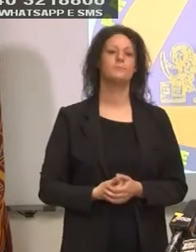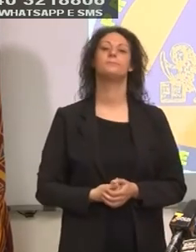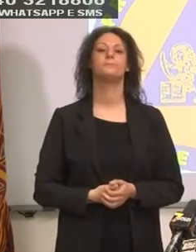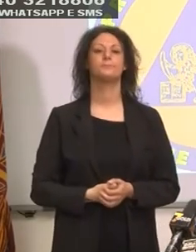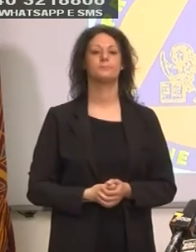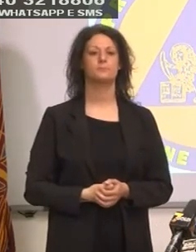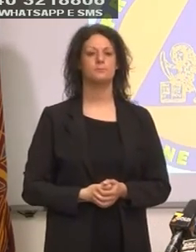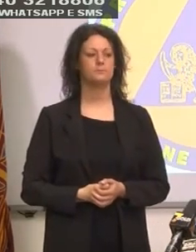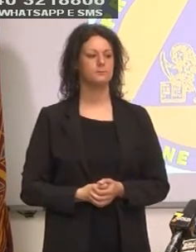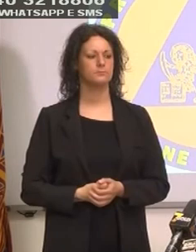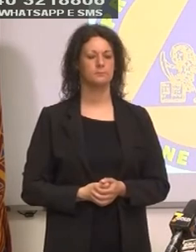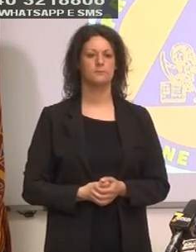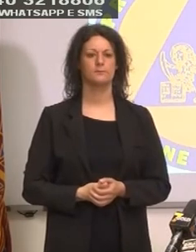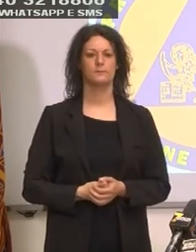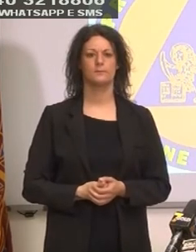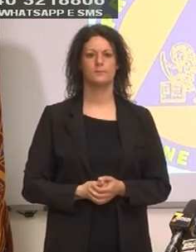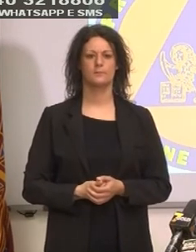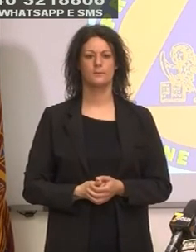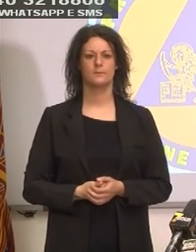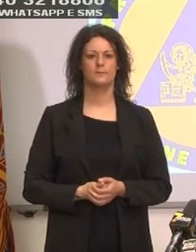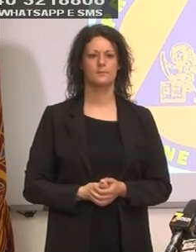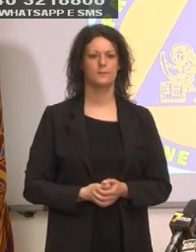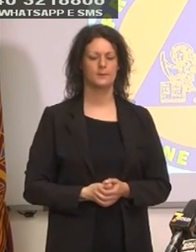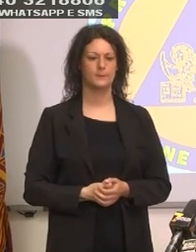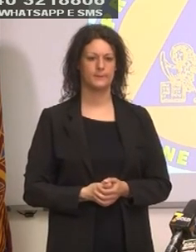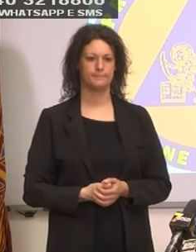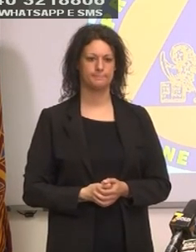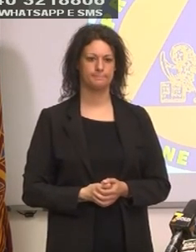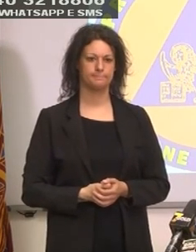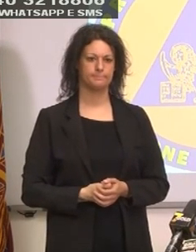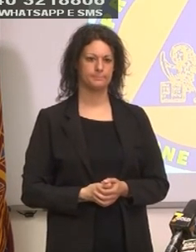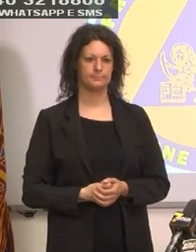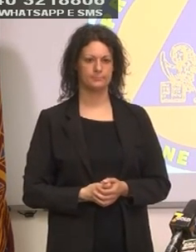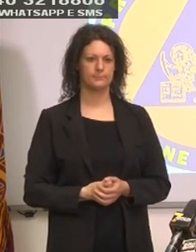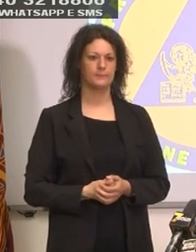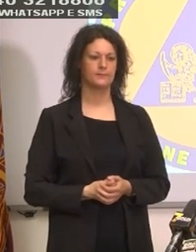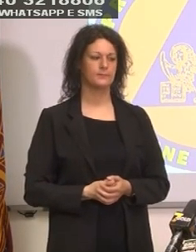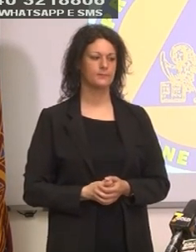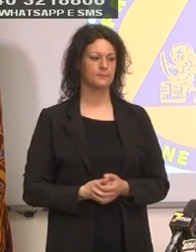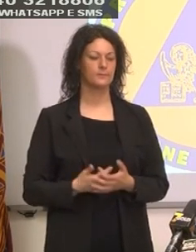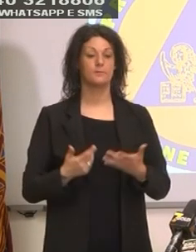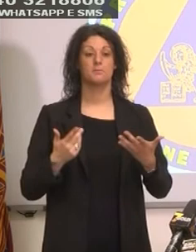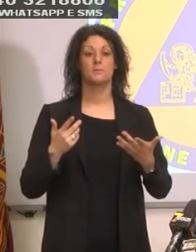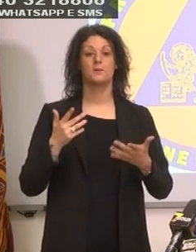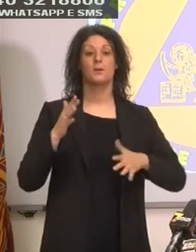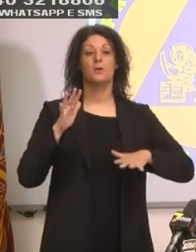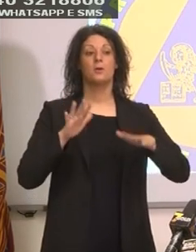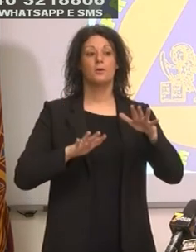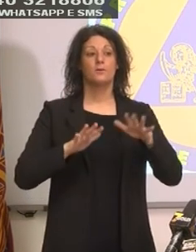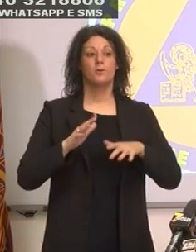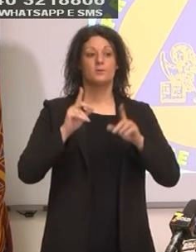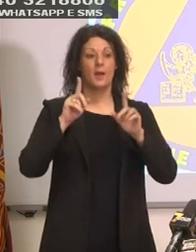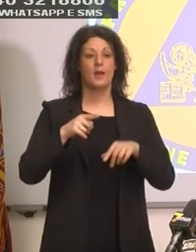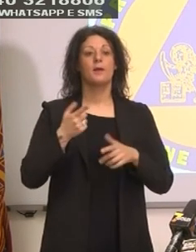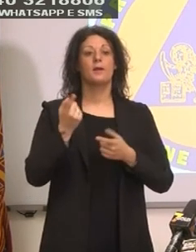ma sicuramente c'è una giustificazione, è 38. E mentre invece per quanto riguarda la scuola... Sarà magari Venezia Calcio. Ah,